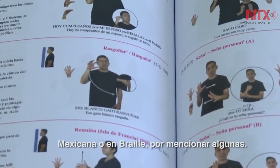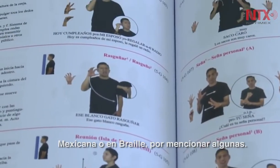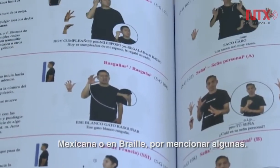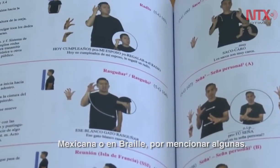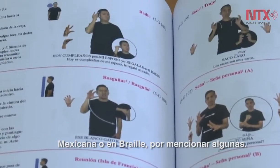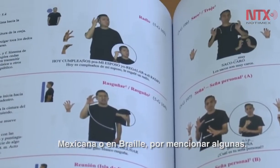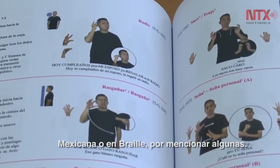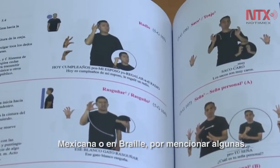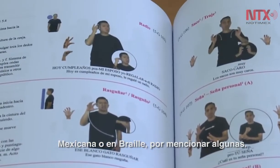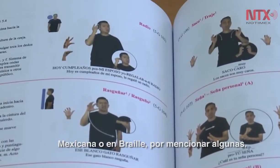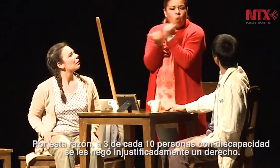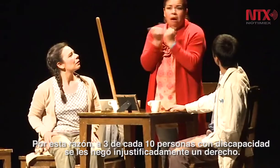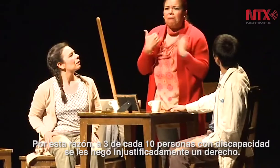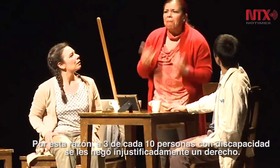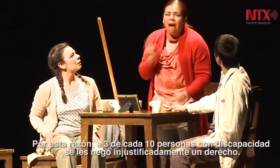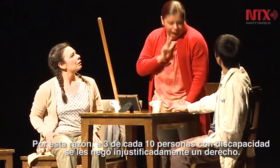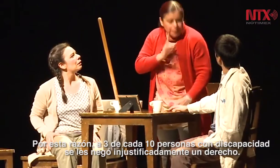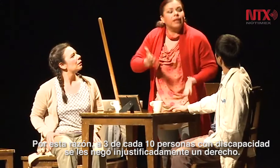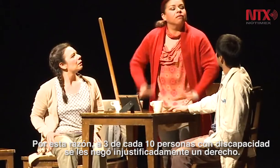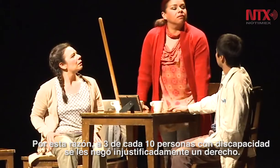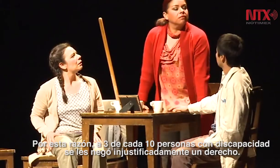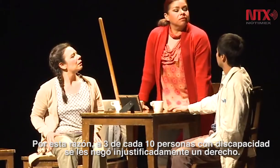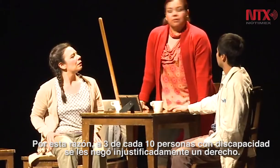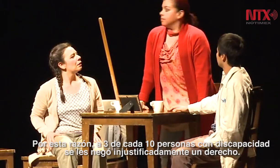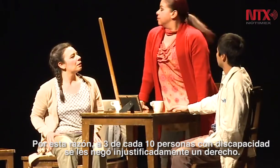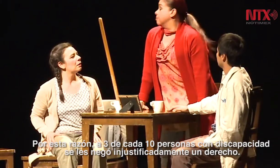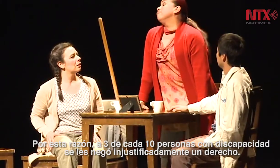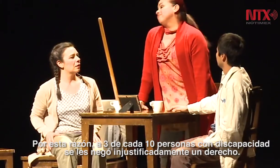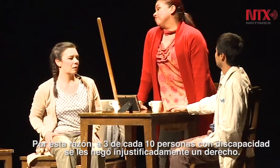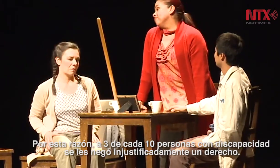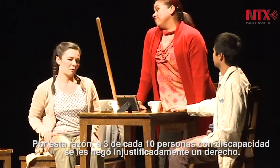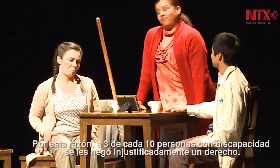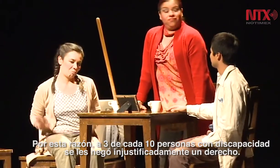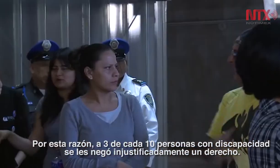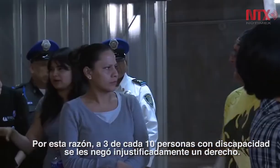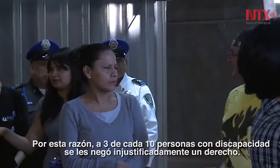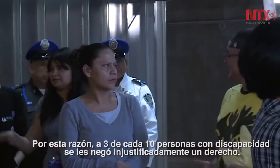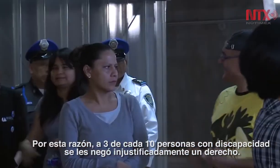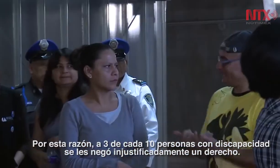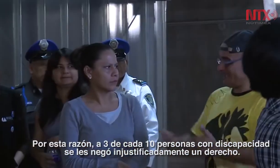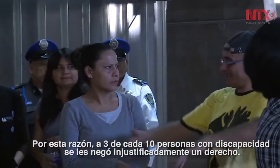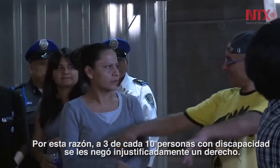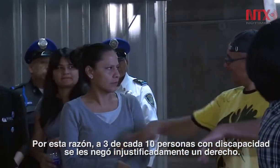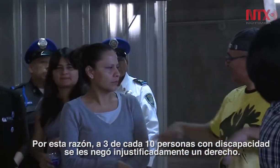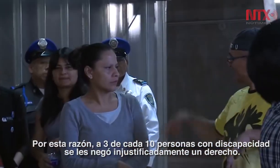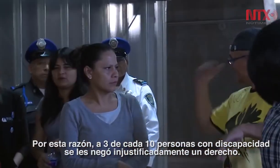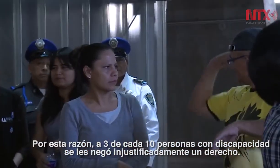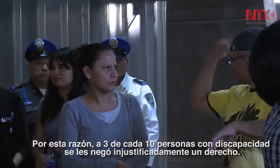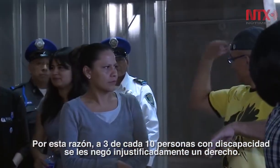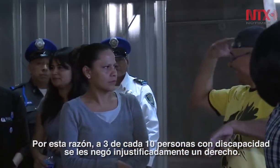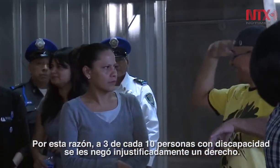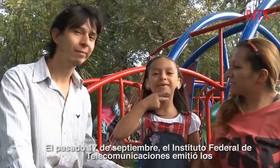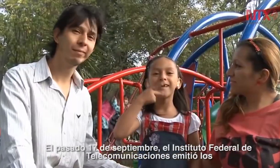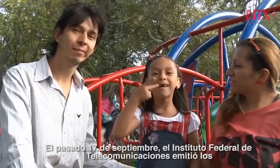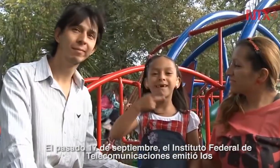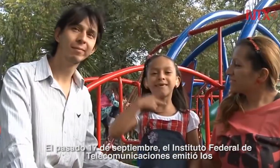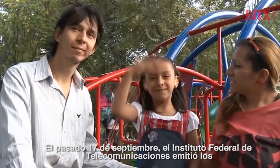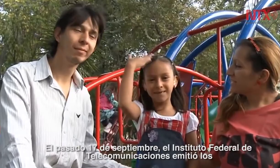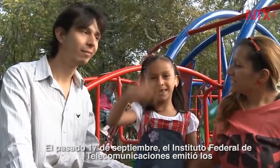por mencionar algunas. Por esta razón, a 3 de cada 10 personas con discapacidad se les negó injustificadamente un derecho. El pasado 17